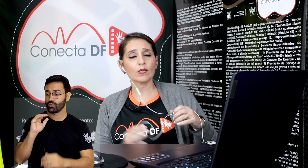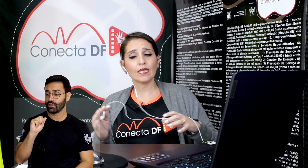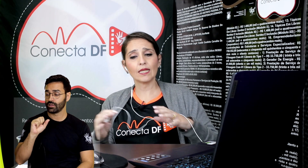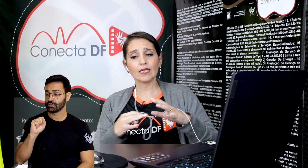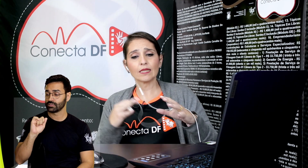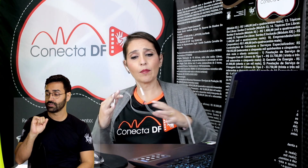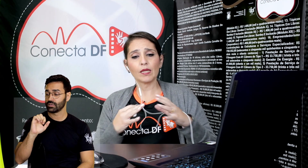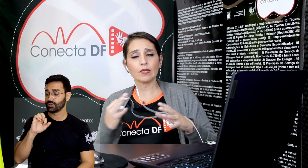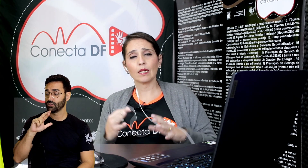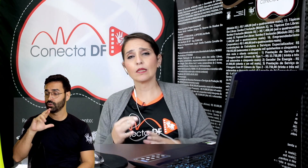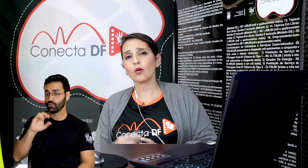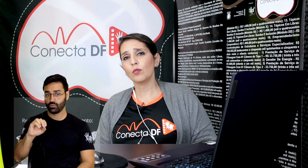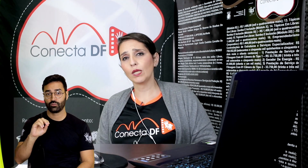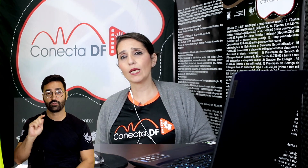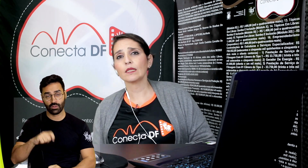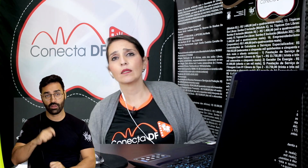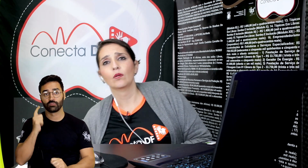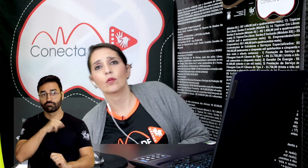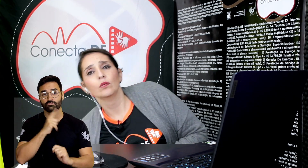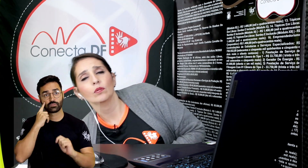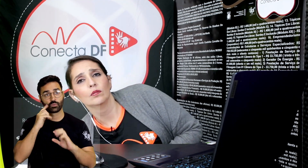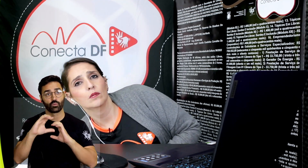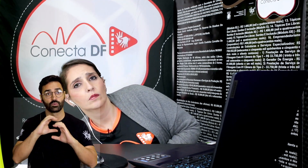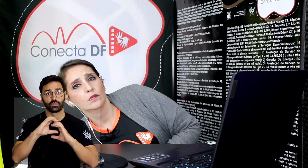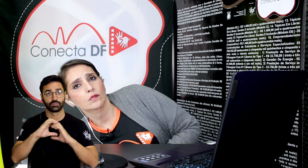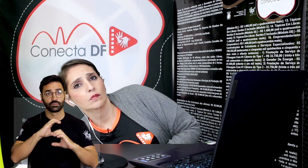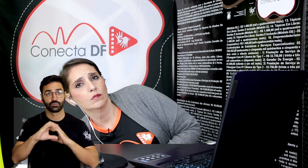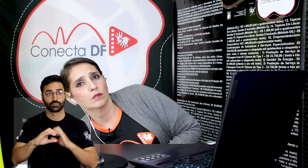de conseguir estabelecer essa comunicação.